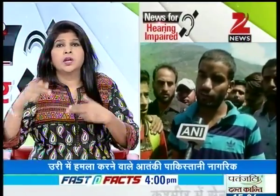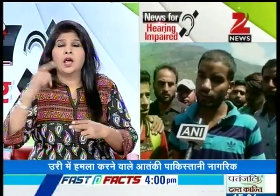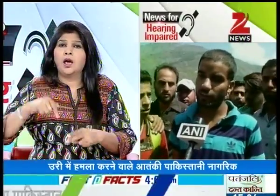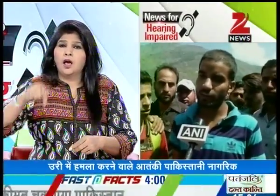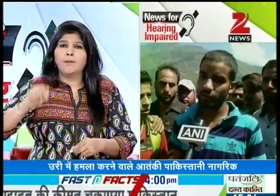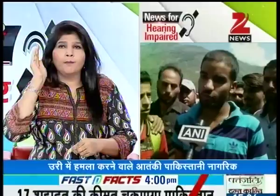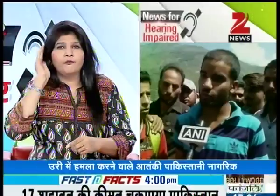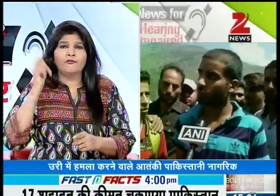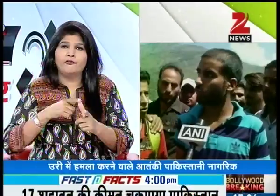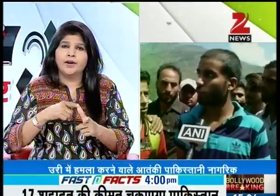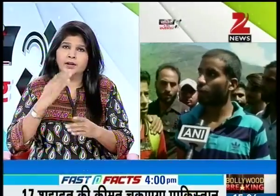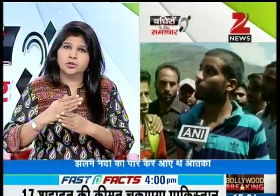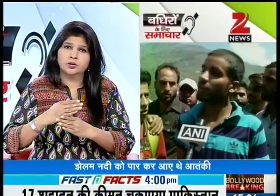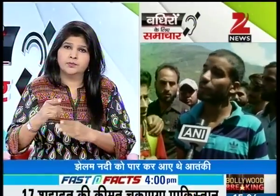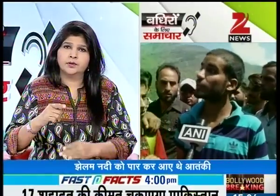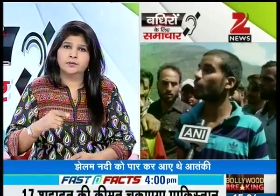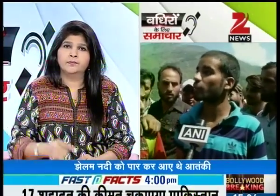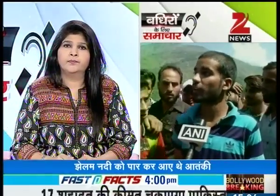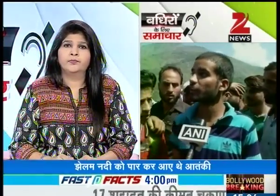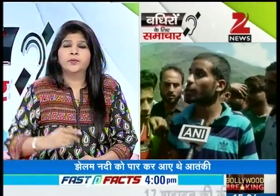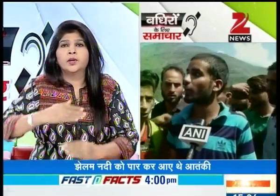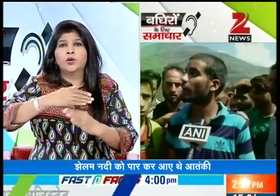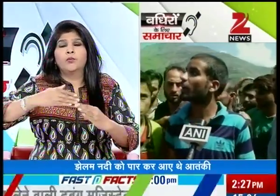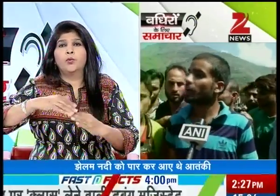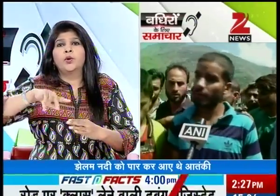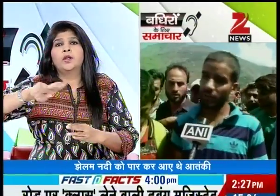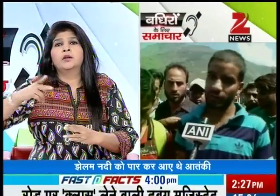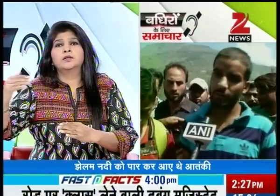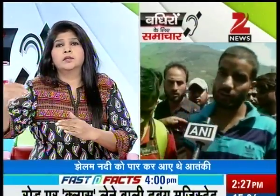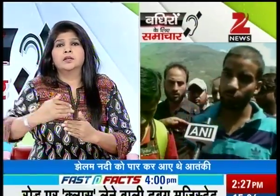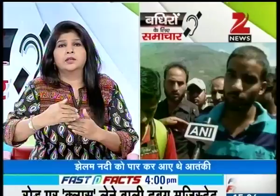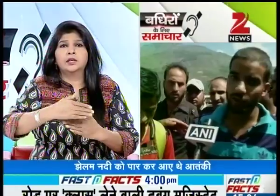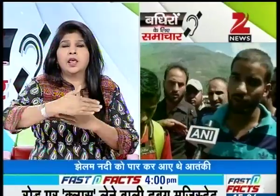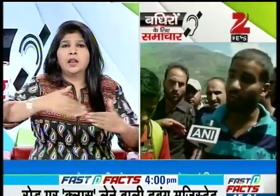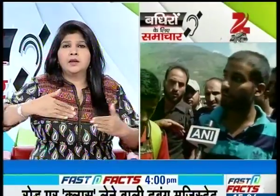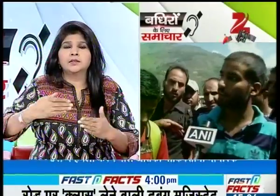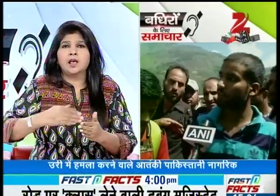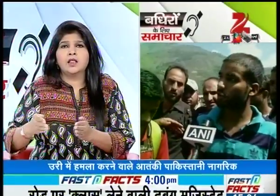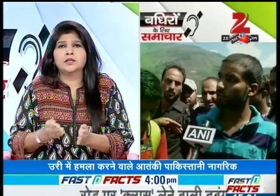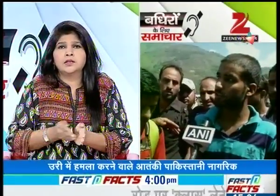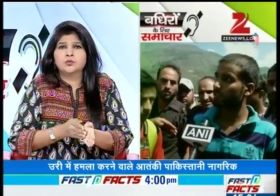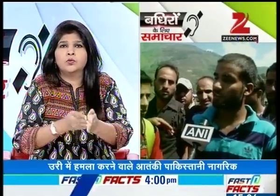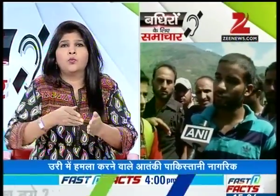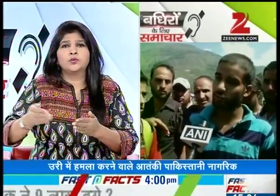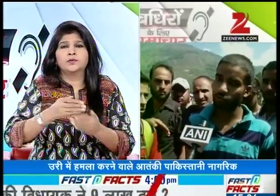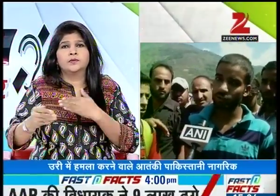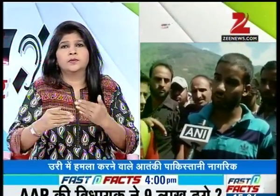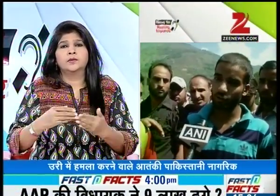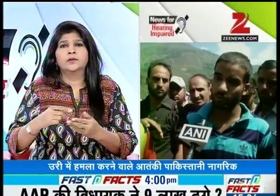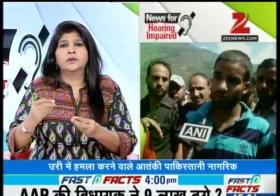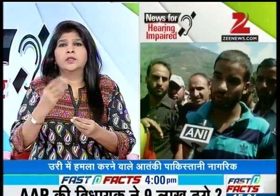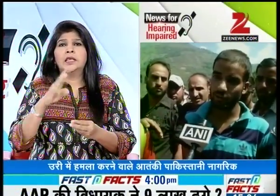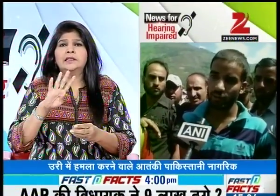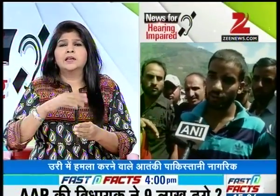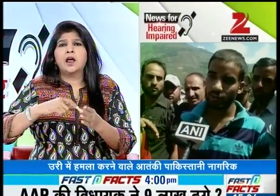की कोई आवाज़ नहीं आ रही है, तो होगा नॉर्मली ये इसी बॉर्डर साइड से आ रहे होंगे। यहाँ पे नज़दीक पड़ता बहुत बॉर्डर, लगभग यहाँ से अगर शॉर्टेस्ट डिस्टेंस देखी जाए तो